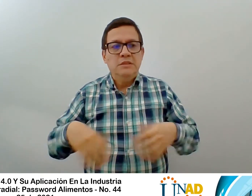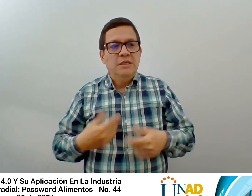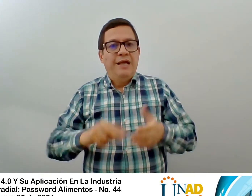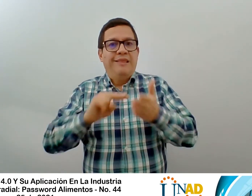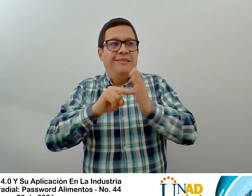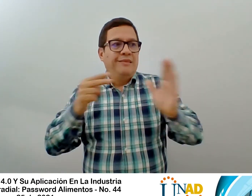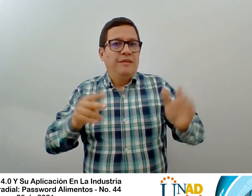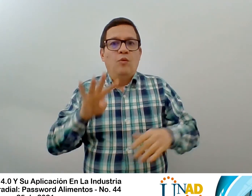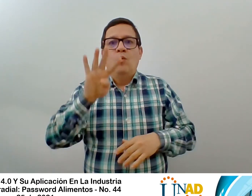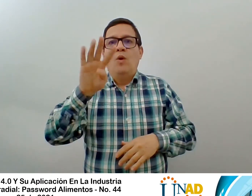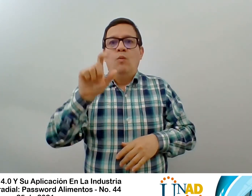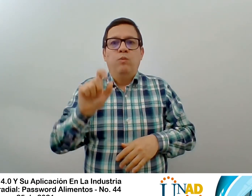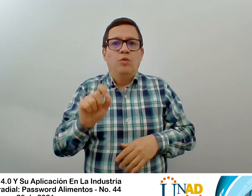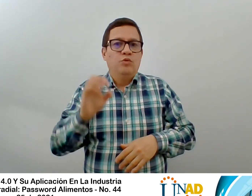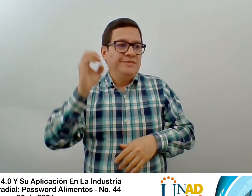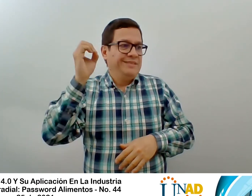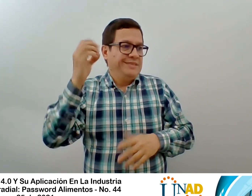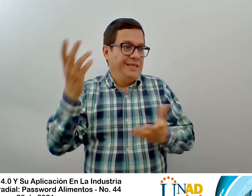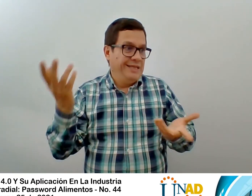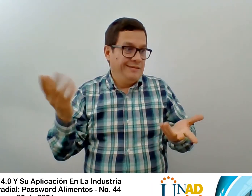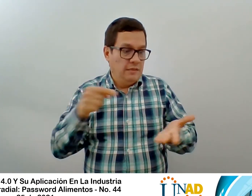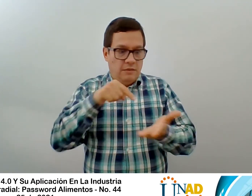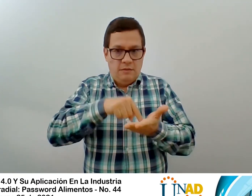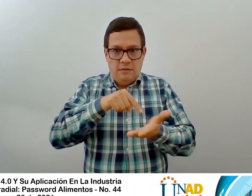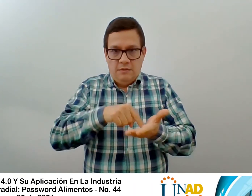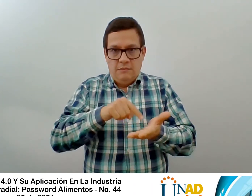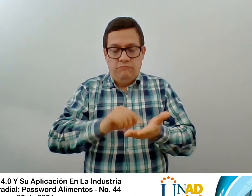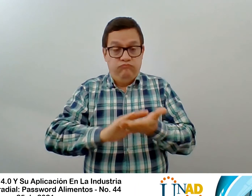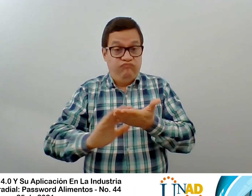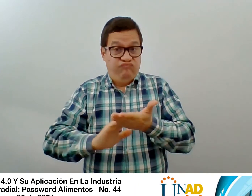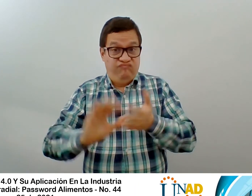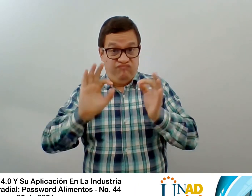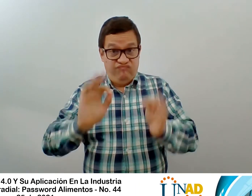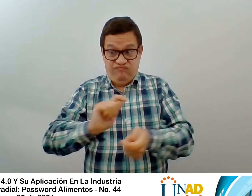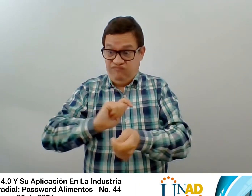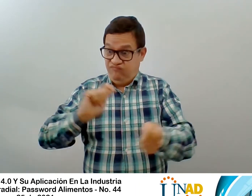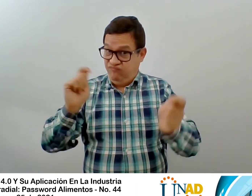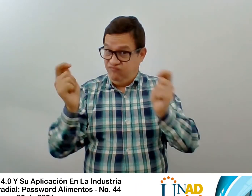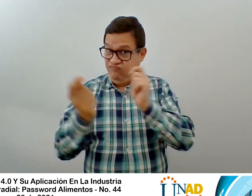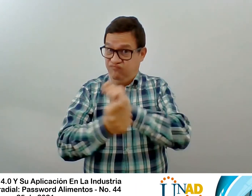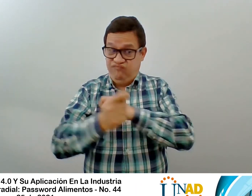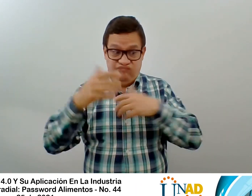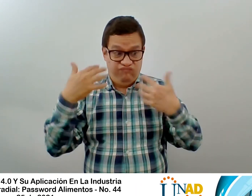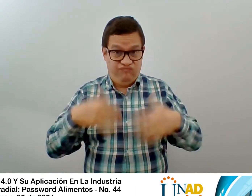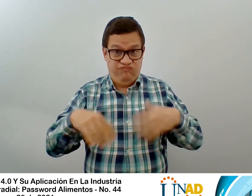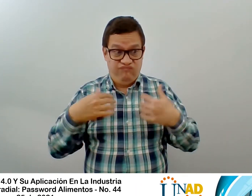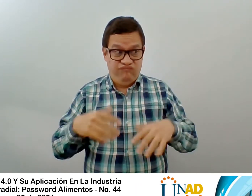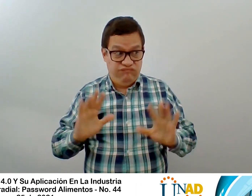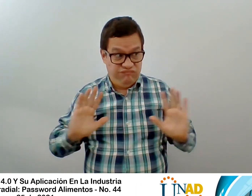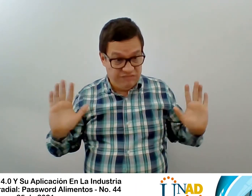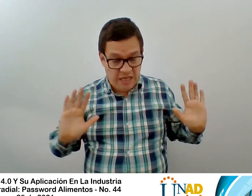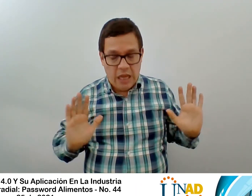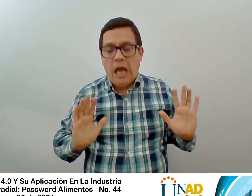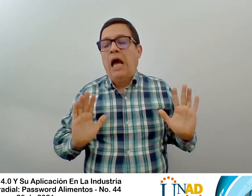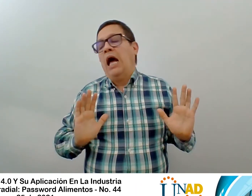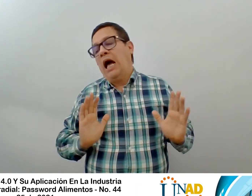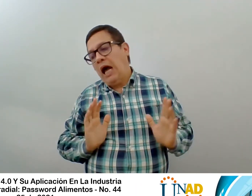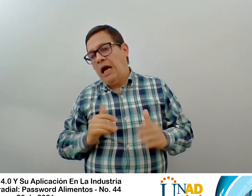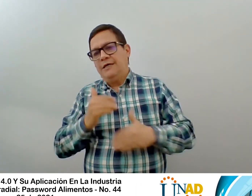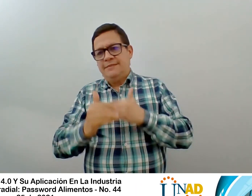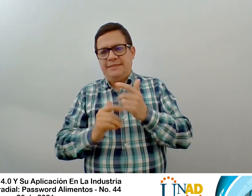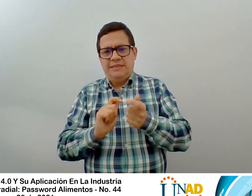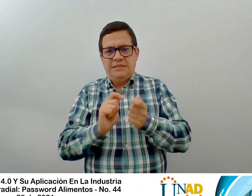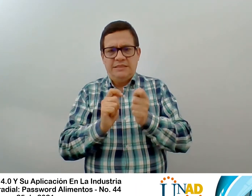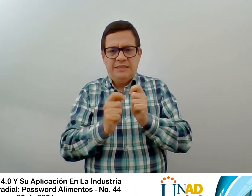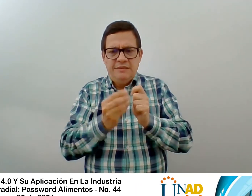amplia en cuanto a la implementación de tecnologías 4.0. Cuando se establezca, se realice esa transformación, se